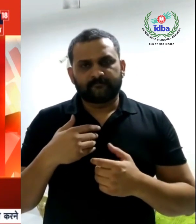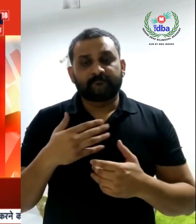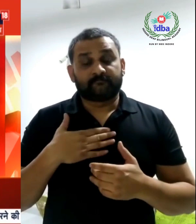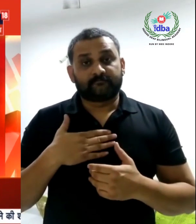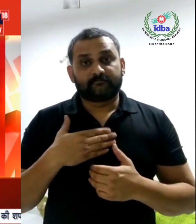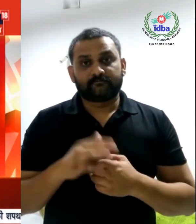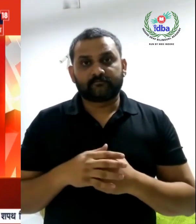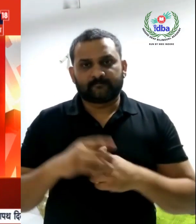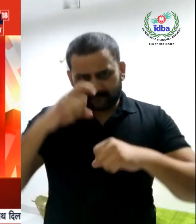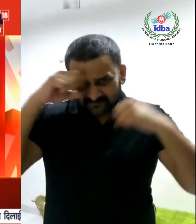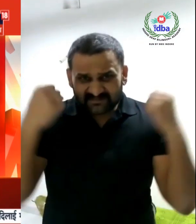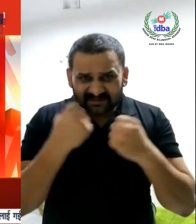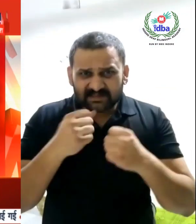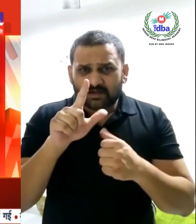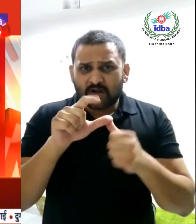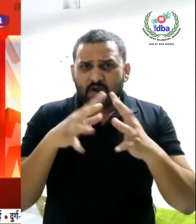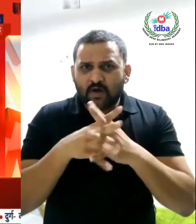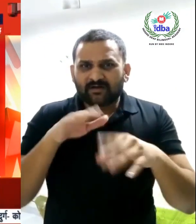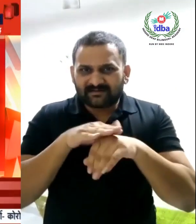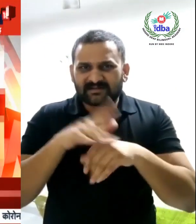हमने श्रम कानूनों में,